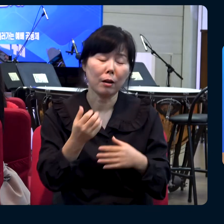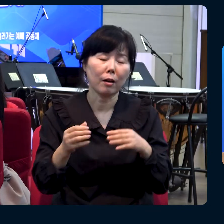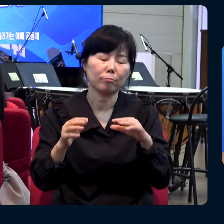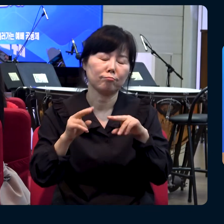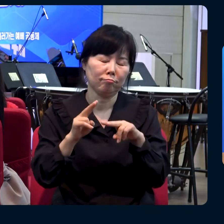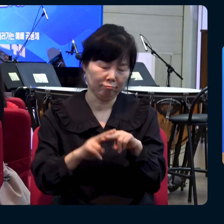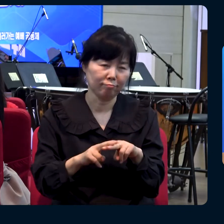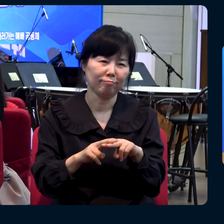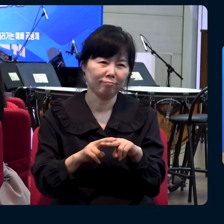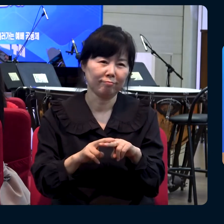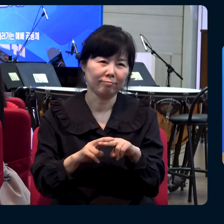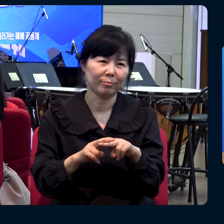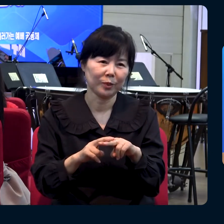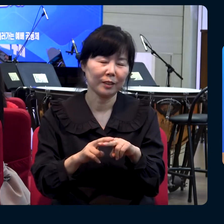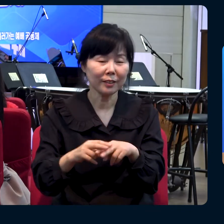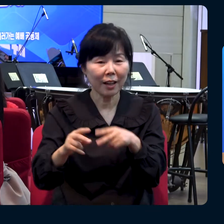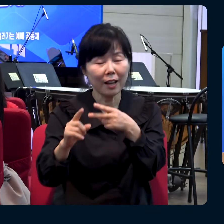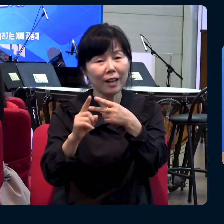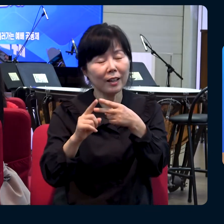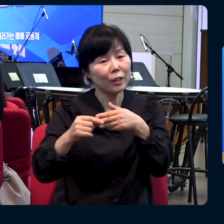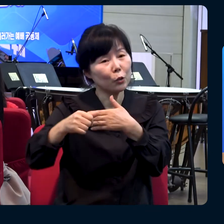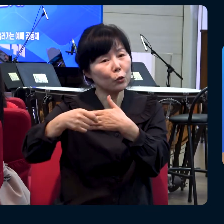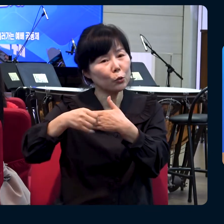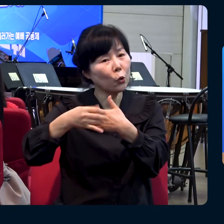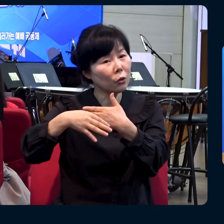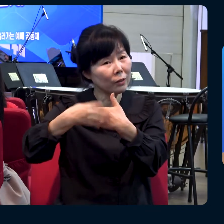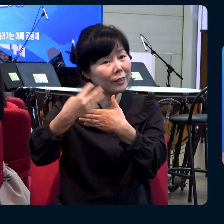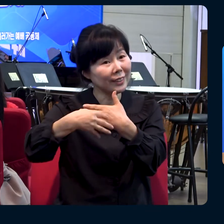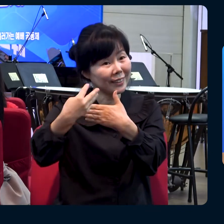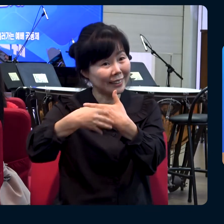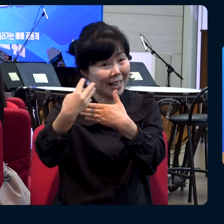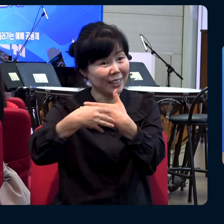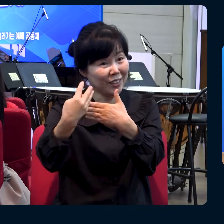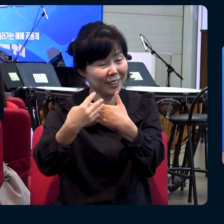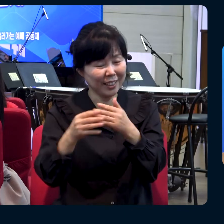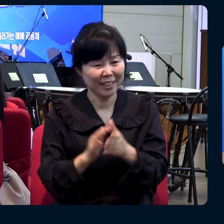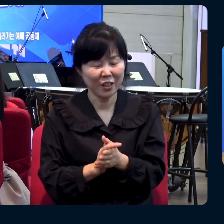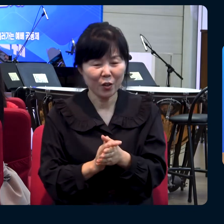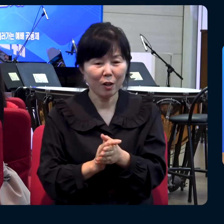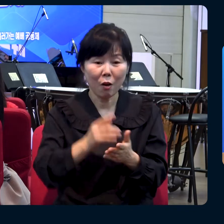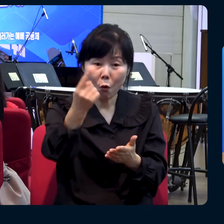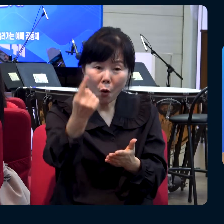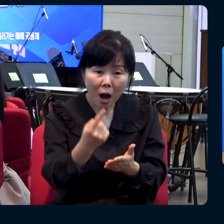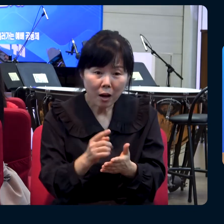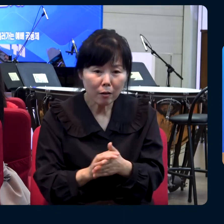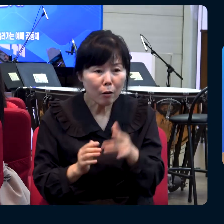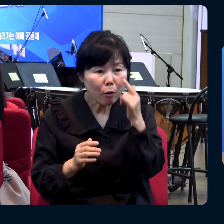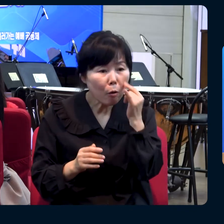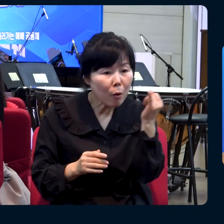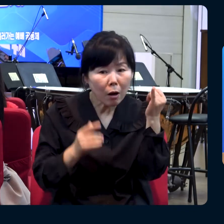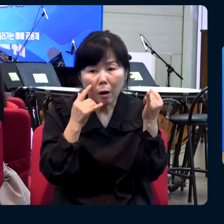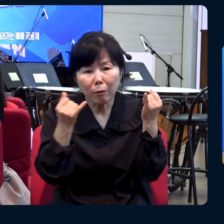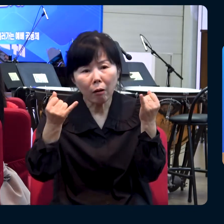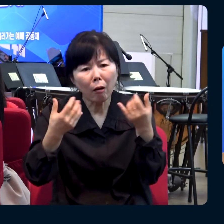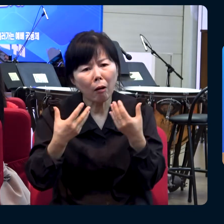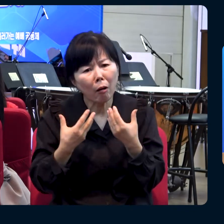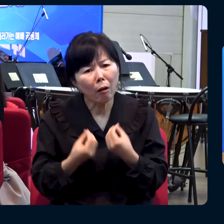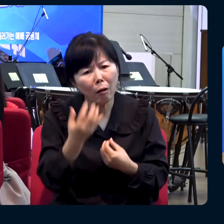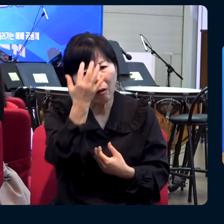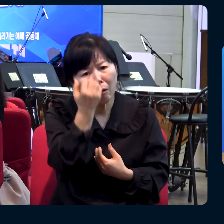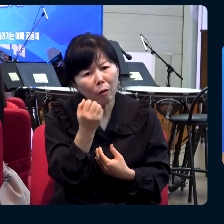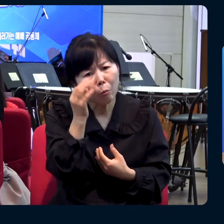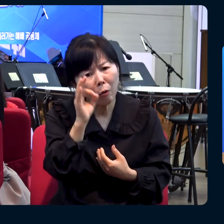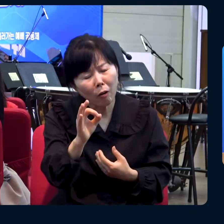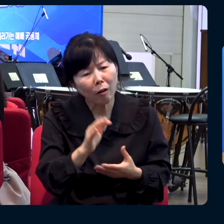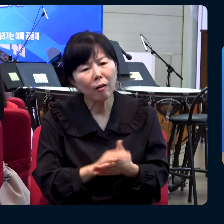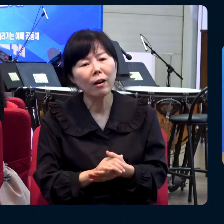있어요. 그때 초등학교 4학년 아들이 안방에 들어왔는데 엄마 아빠가 너무 낙심한 거예요.